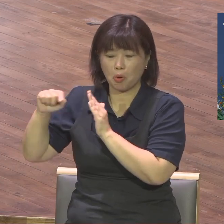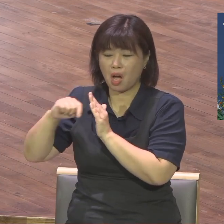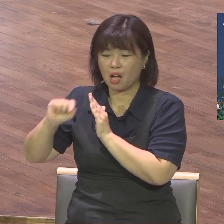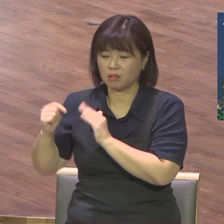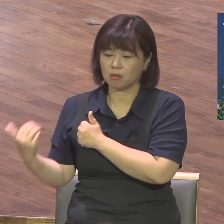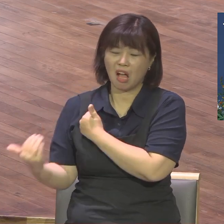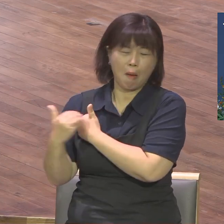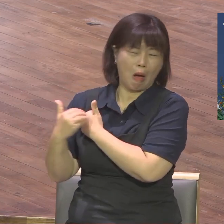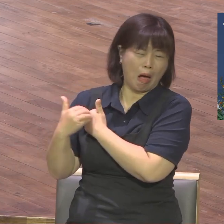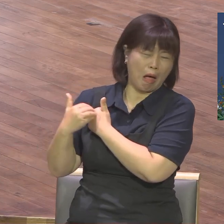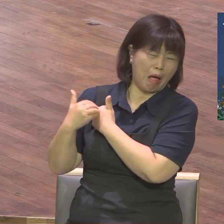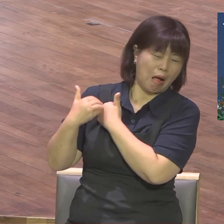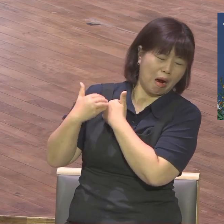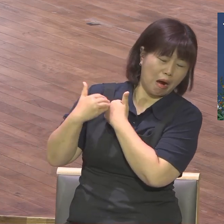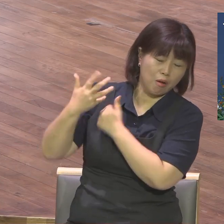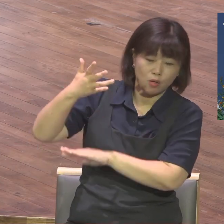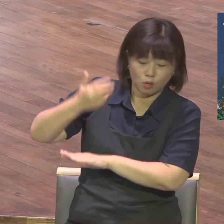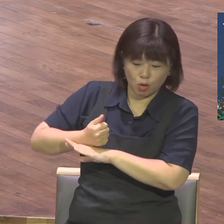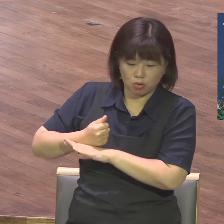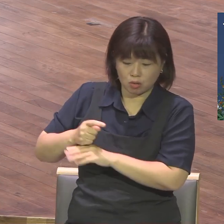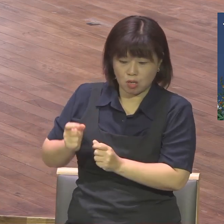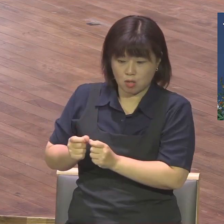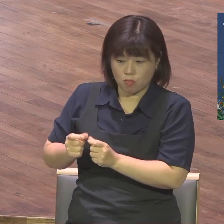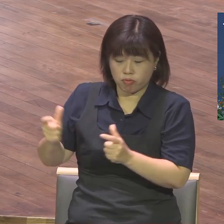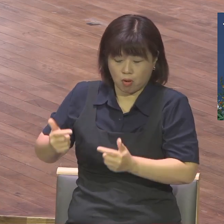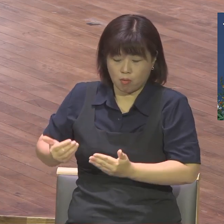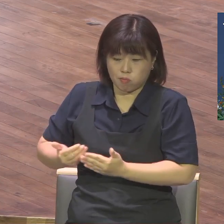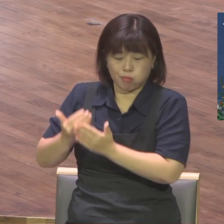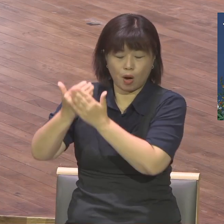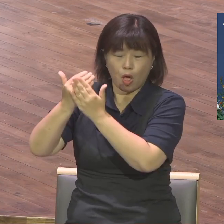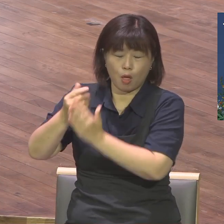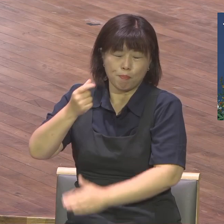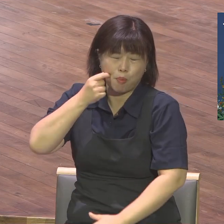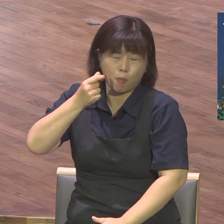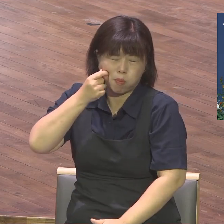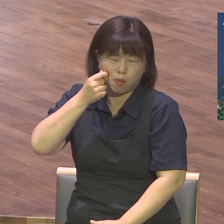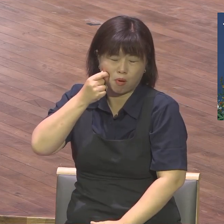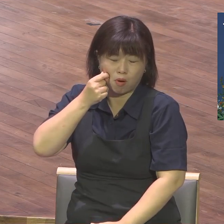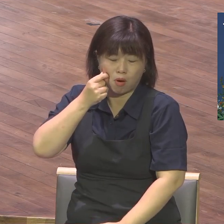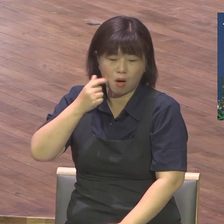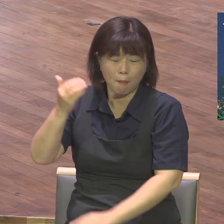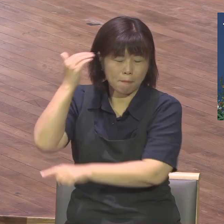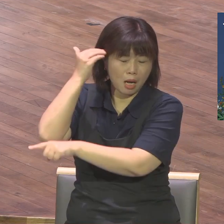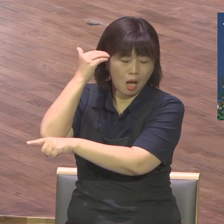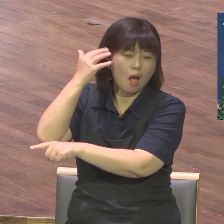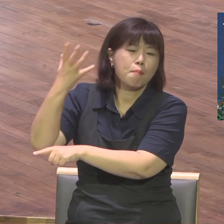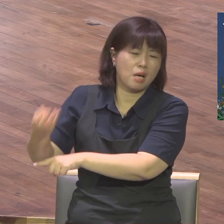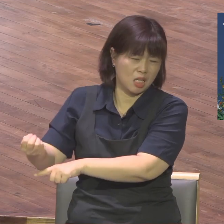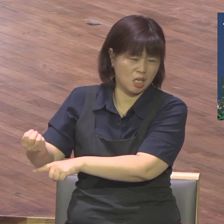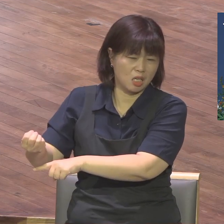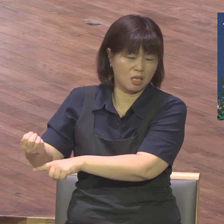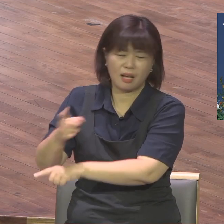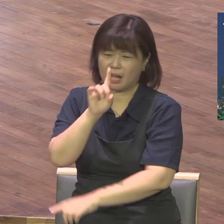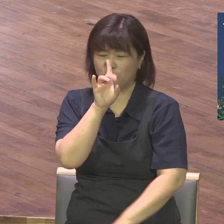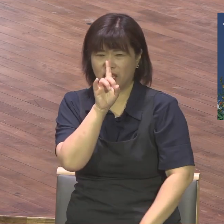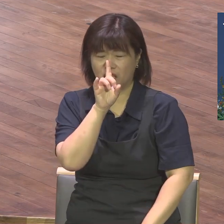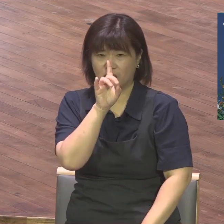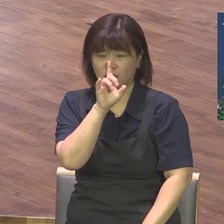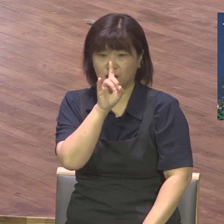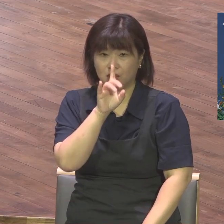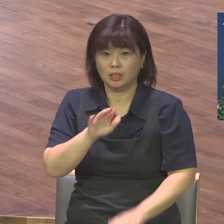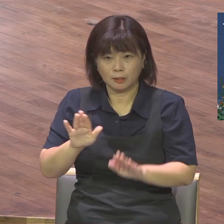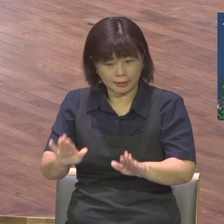우리 미래가 렘넌트들이요. 렘넌트 위원회 위원장 내년에는 좀 강화할 거예요. 진짜 형식 외식적으로 그냥